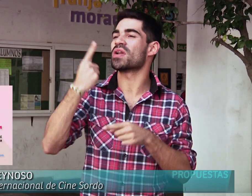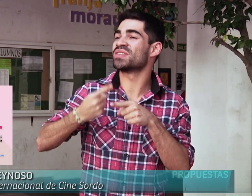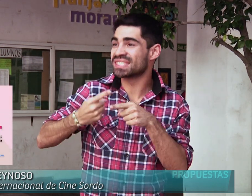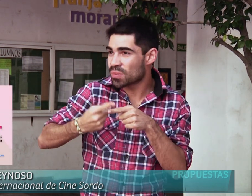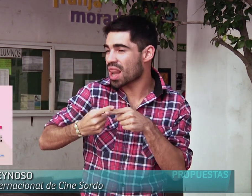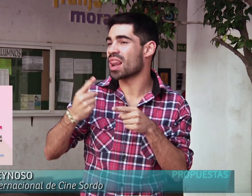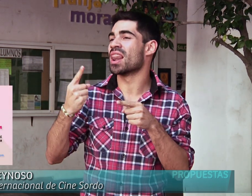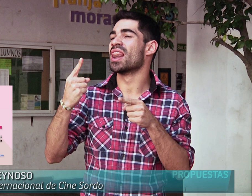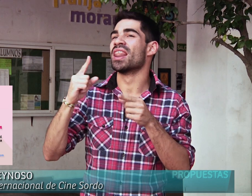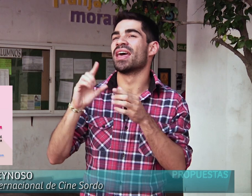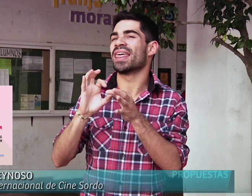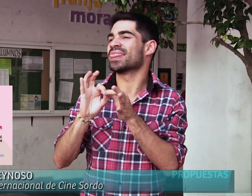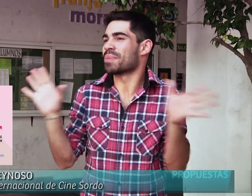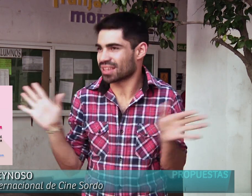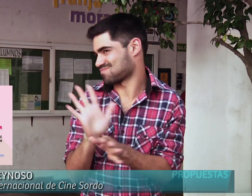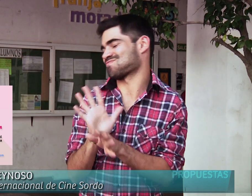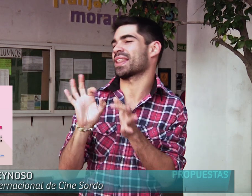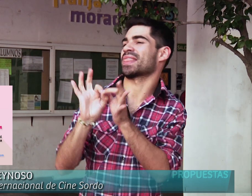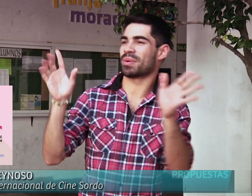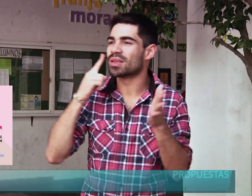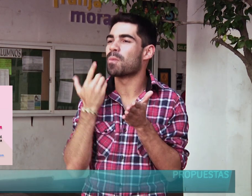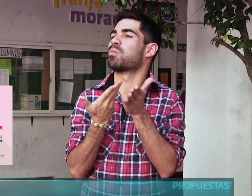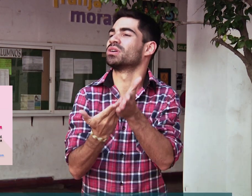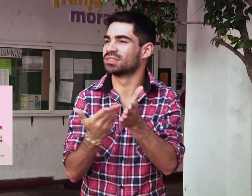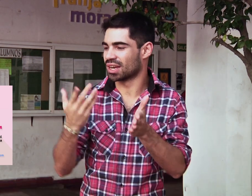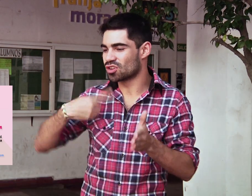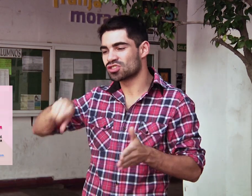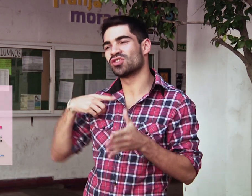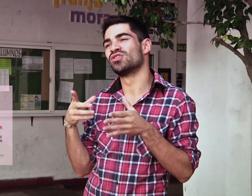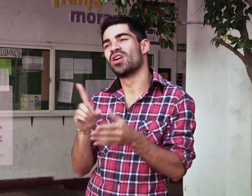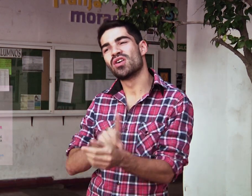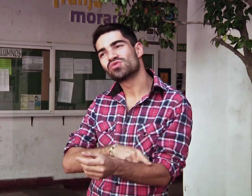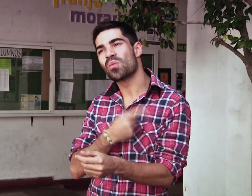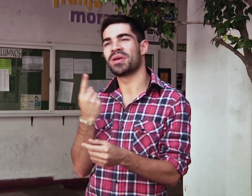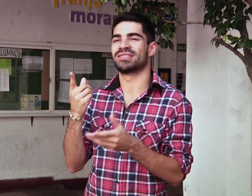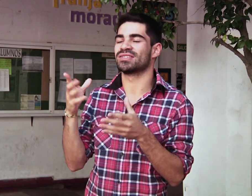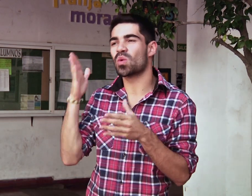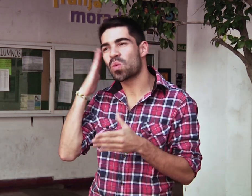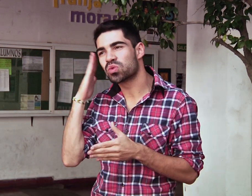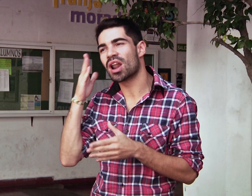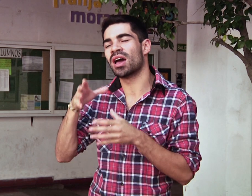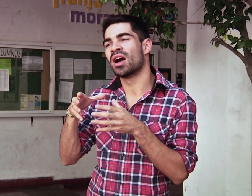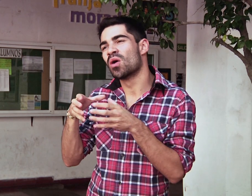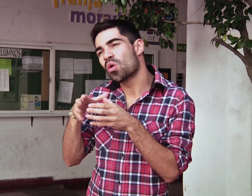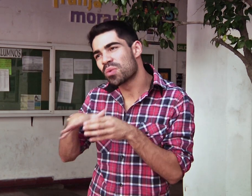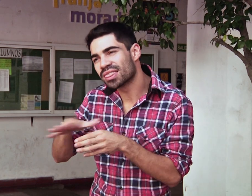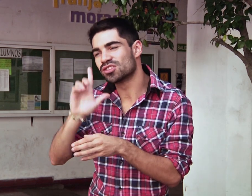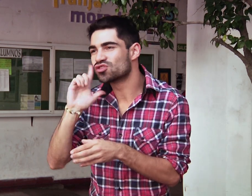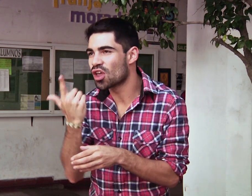queremos queríamos organizar un festival independiente que muestre nuestras costumbres nuestras